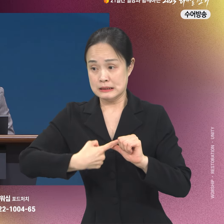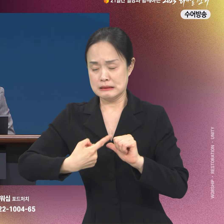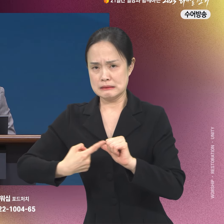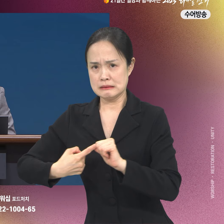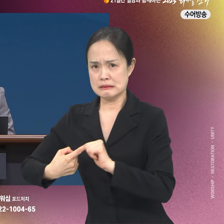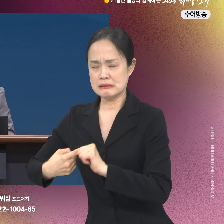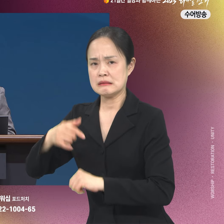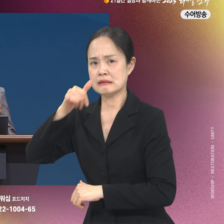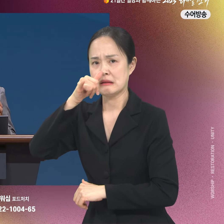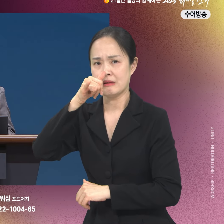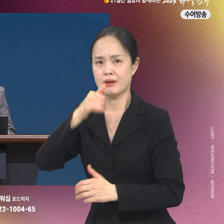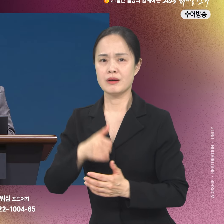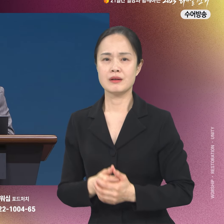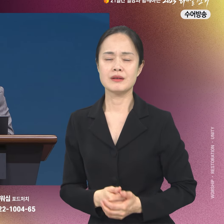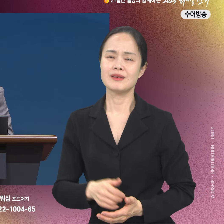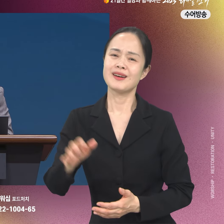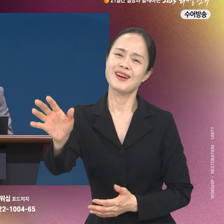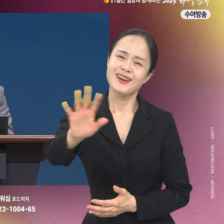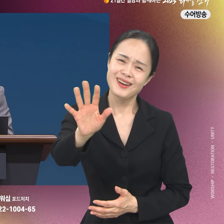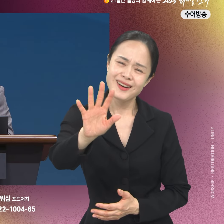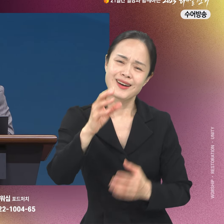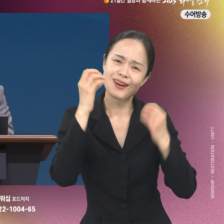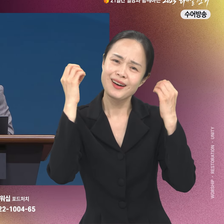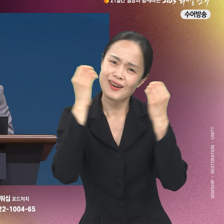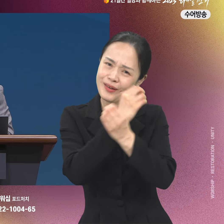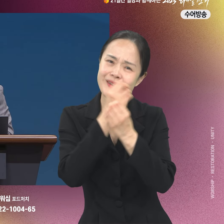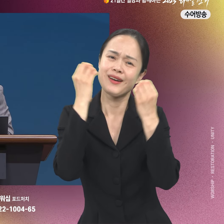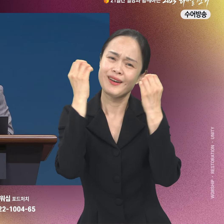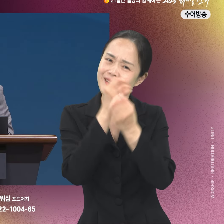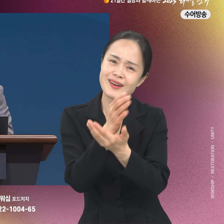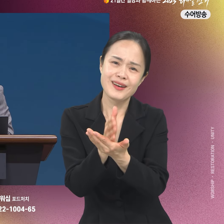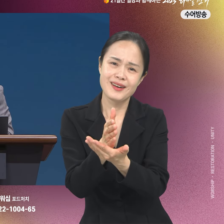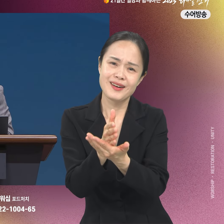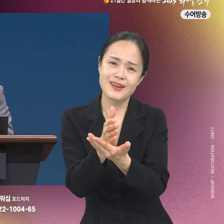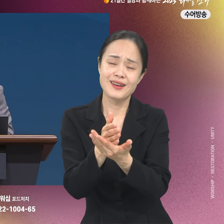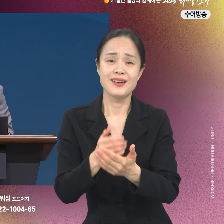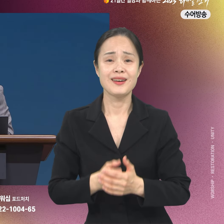약간 맥락 파악을 잘못하고 계신 것 같아요.